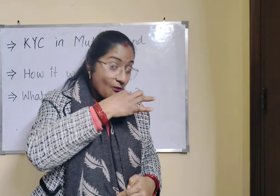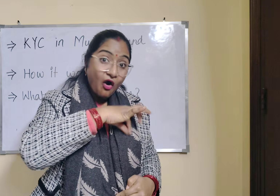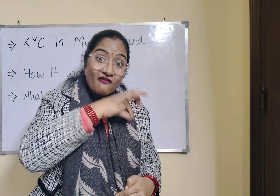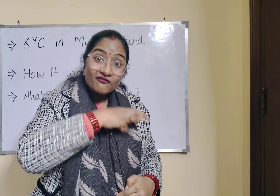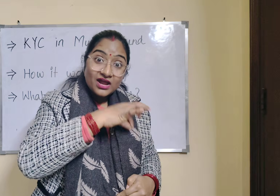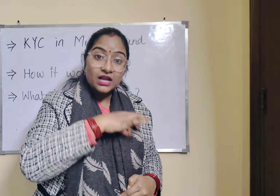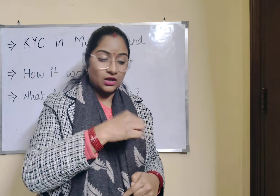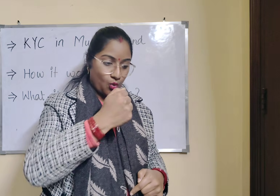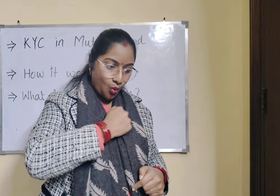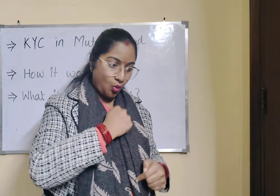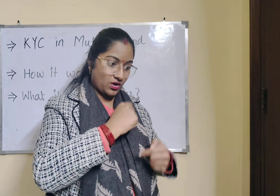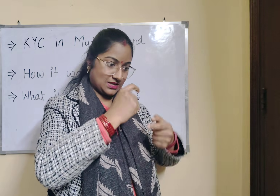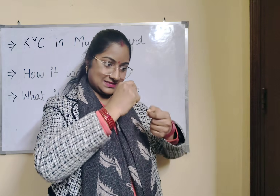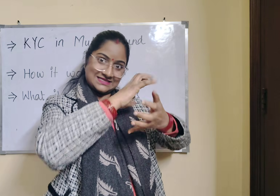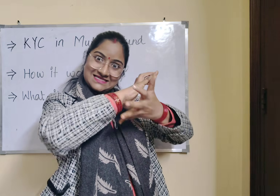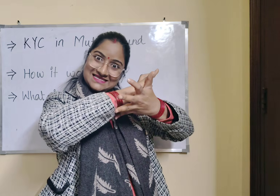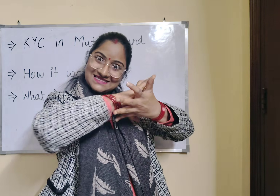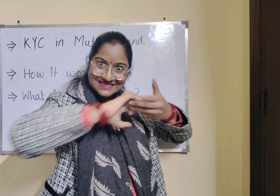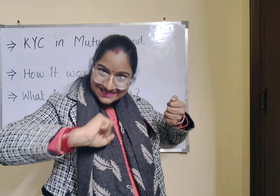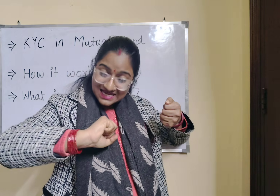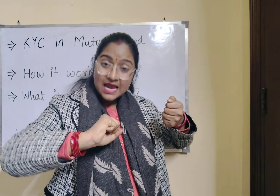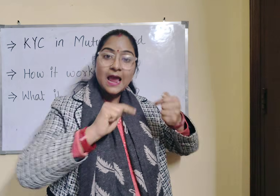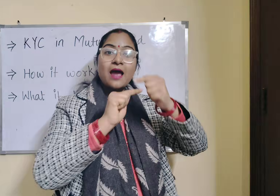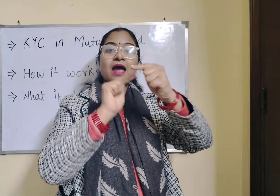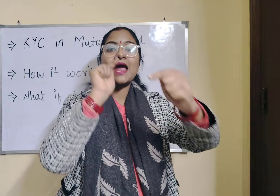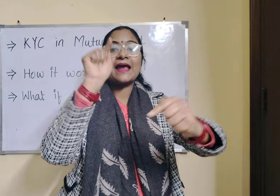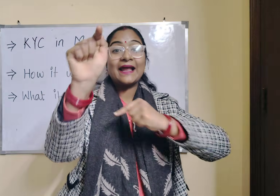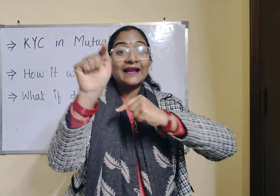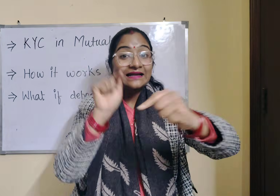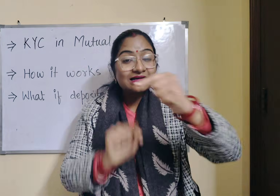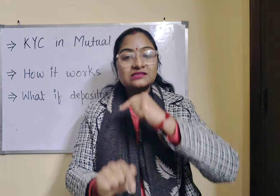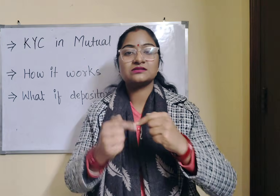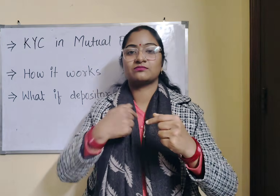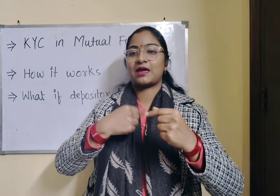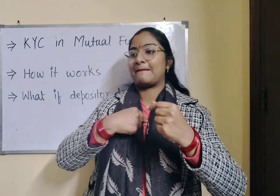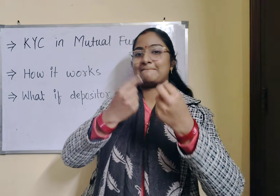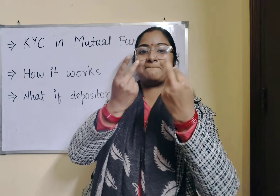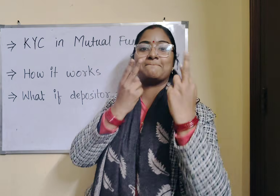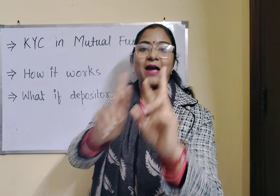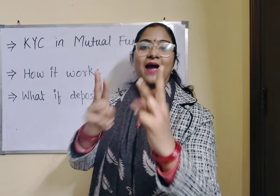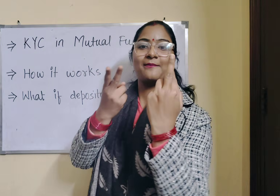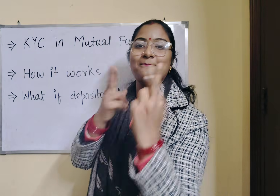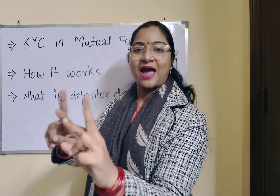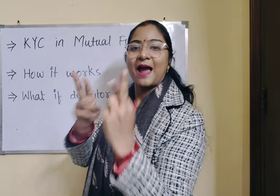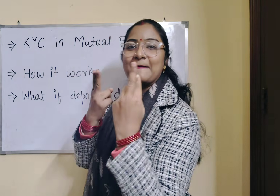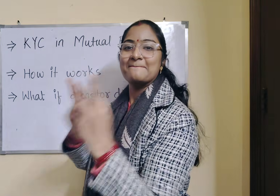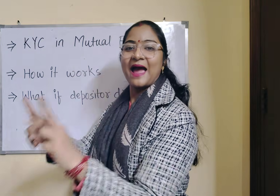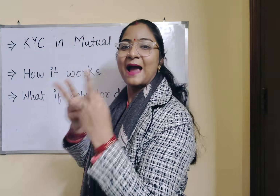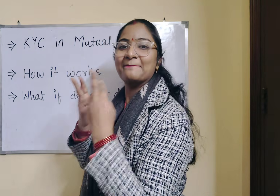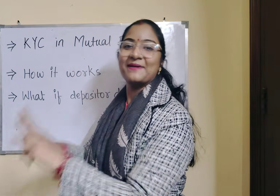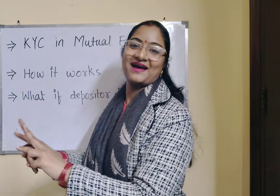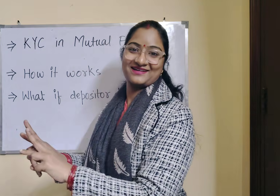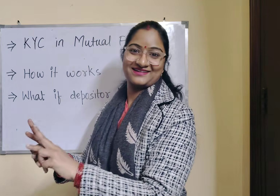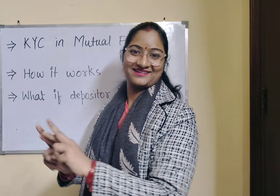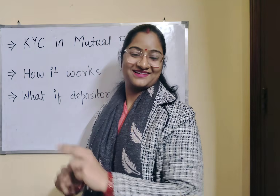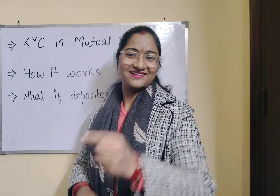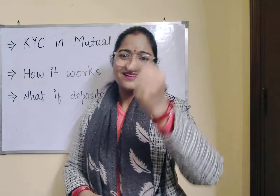मेरी कंपनी के जो ग्रोथ के हिसाब से अपना कमीशन कट करके इंटरेस्ट के हिसाब से वो मैं आपको आपके पैसे